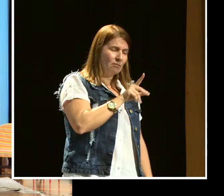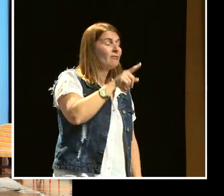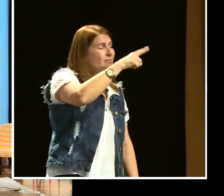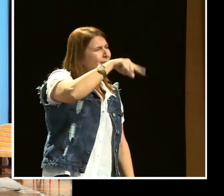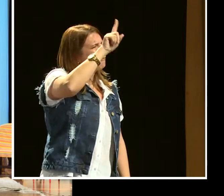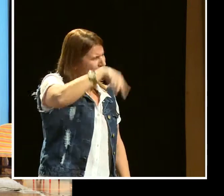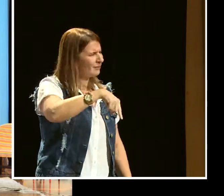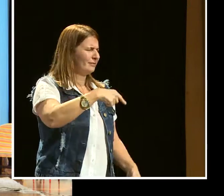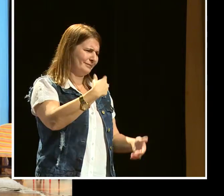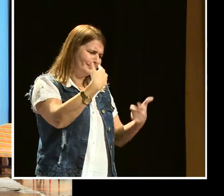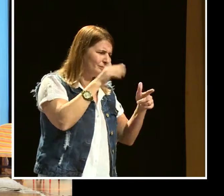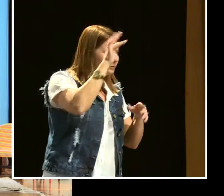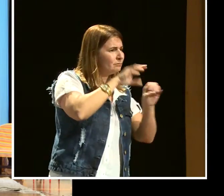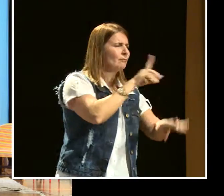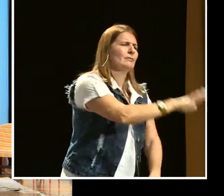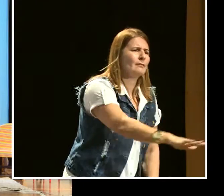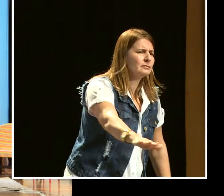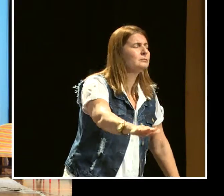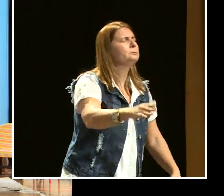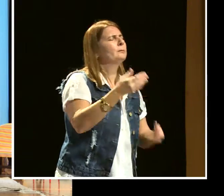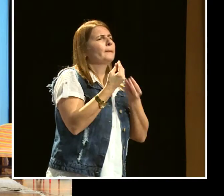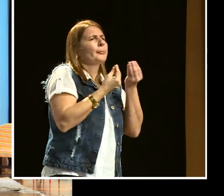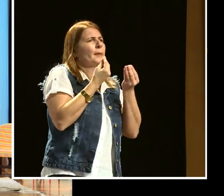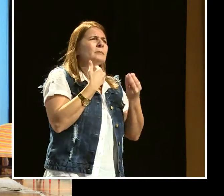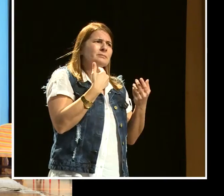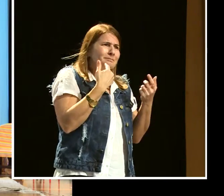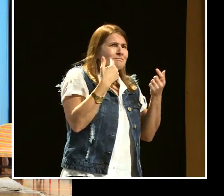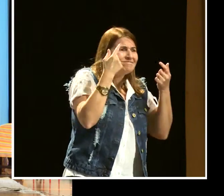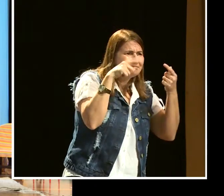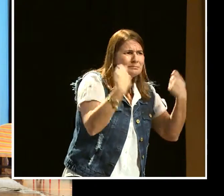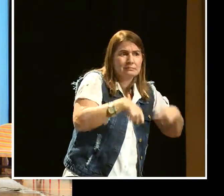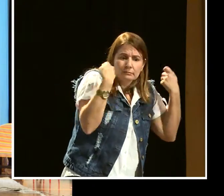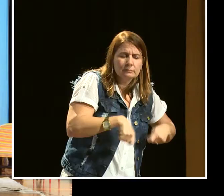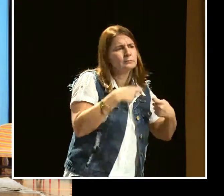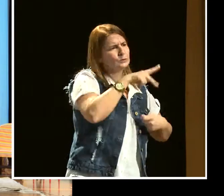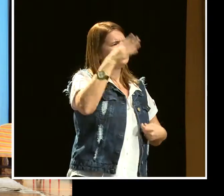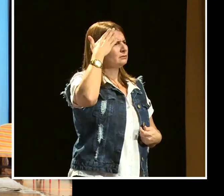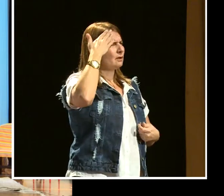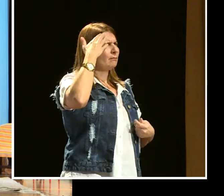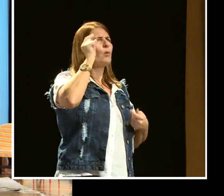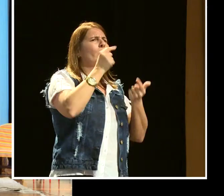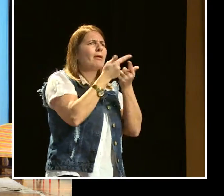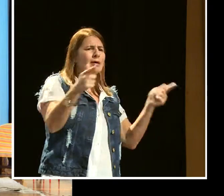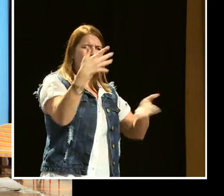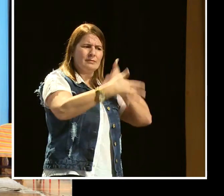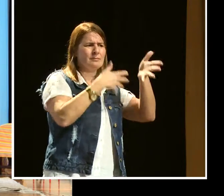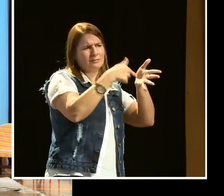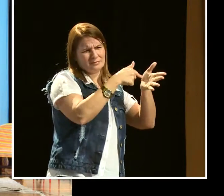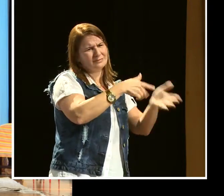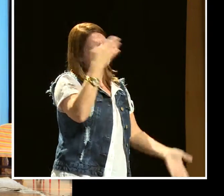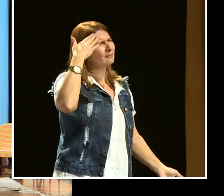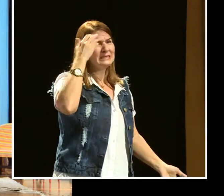vocês forem trabalhar com o ensino da Libras, vocês trabalharão com criança. Como será usada essa gramática? Bom,